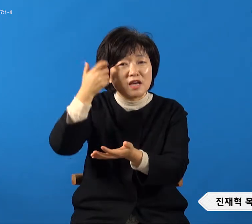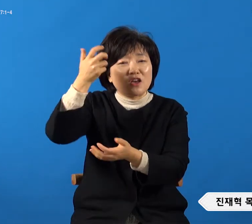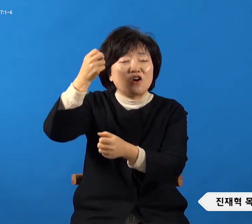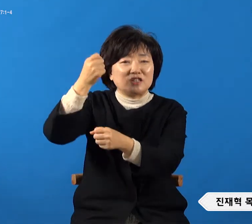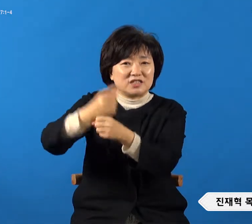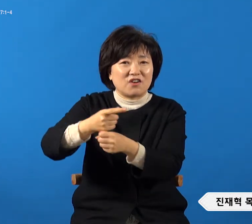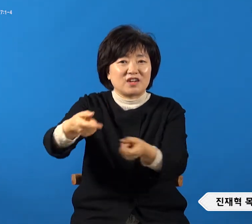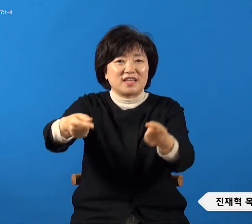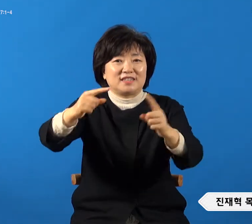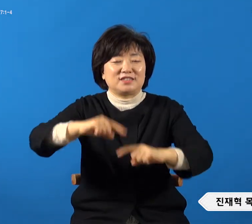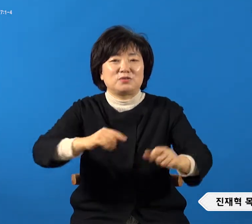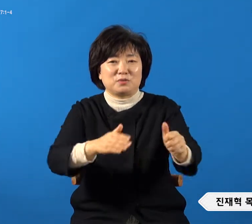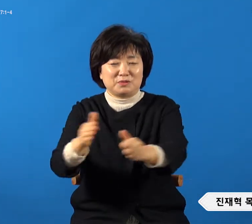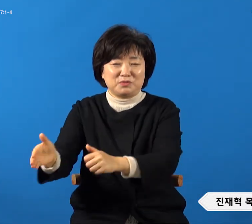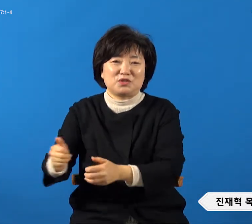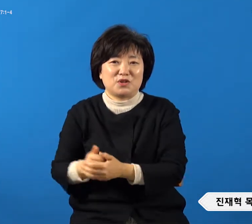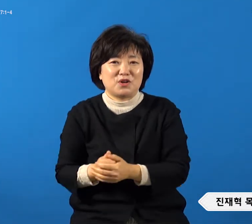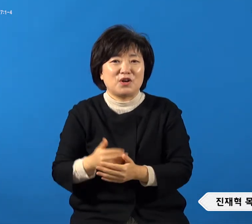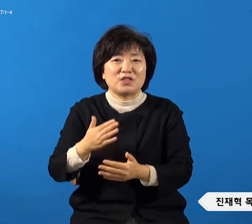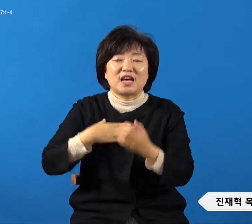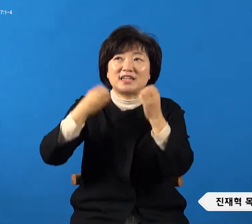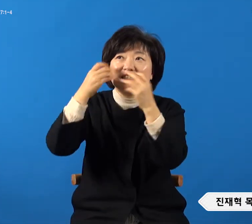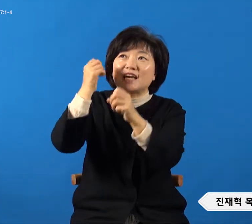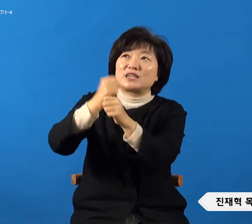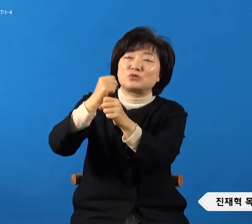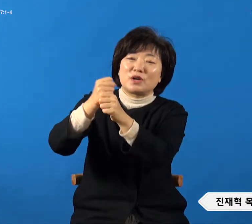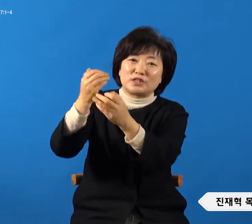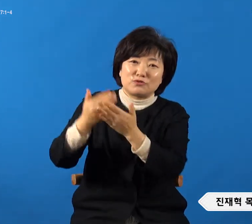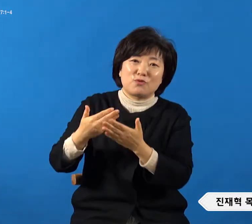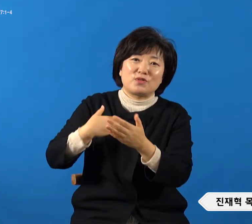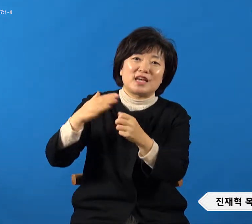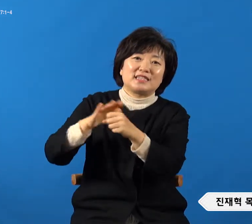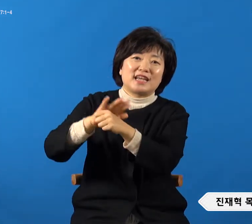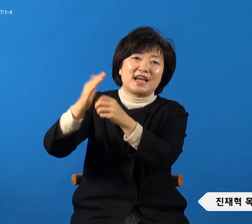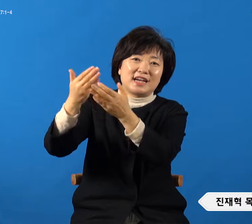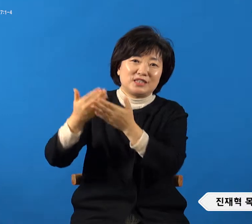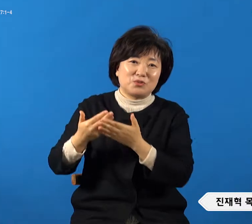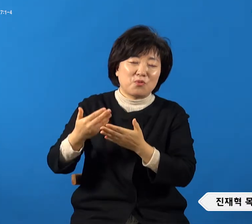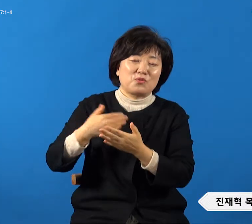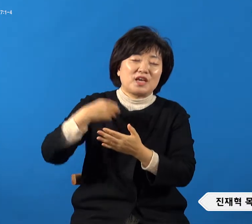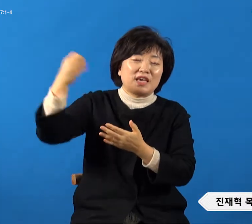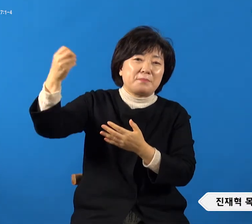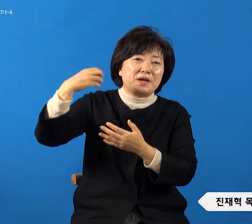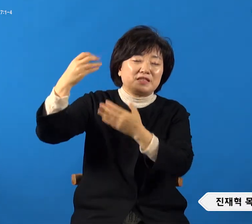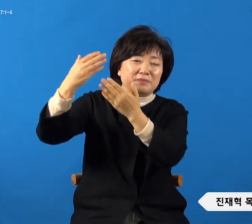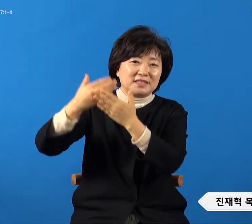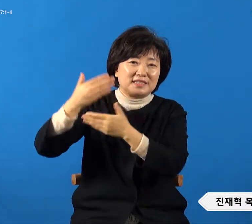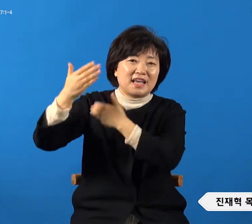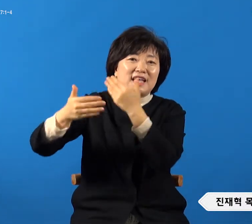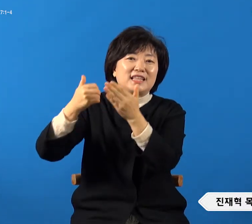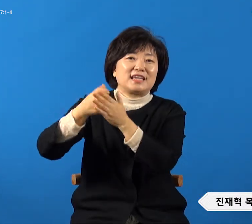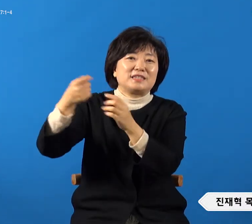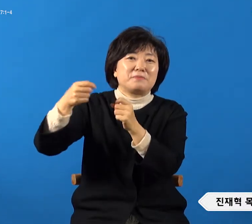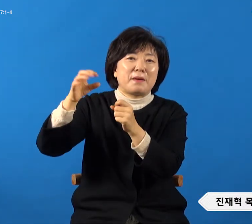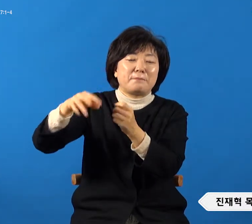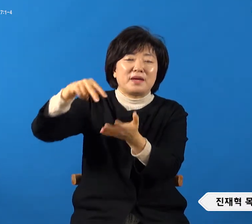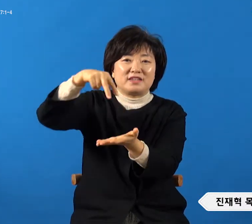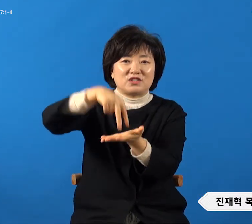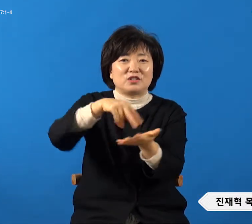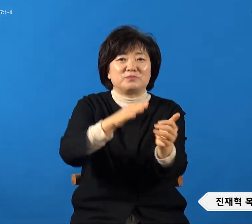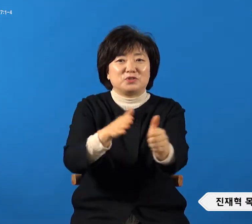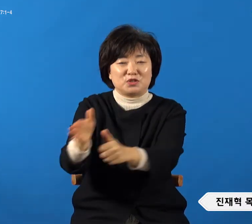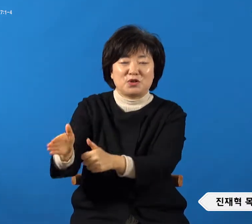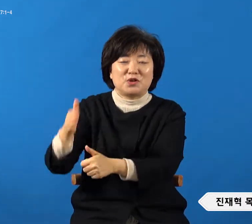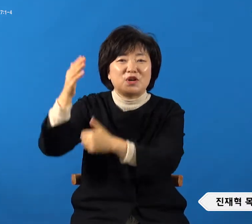영성에 들어오십시오. 그리고 우리를 창조하시고 우리를 사랑하시고 내게 말씀하시는 그 하나님 앞에